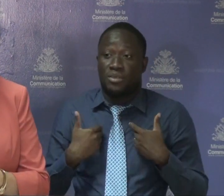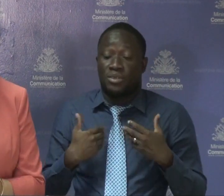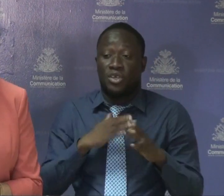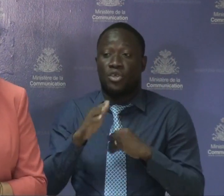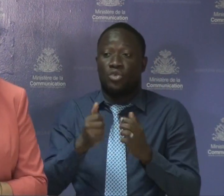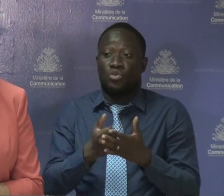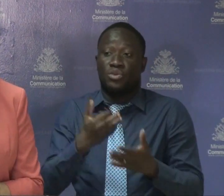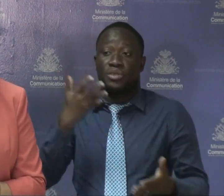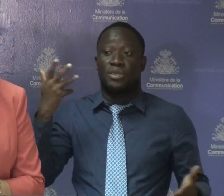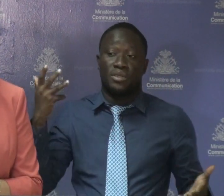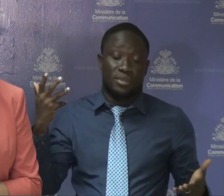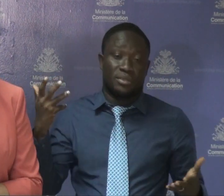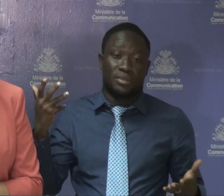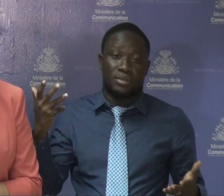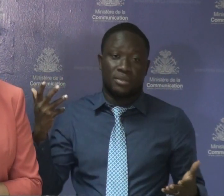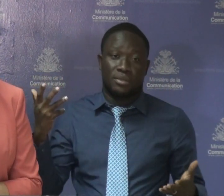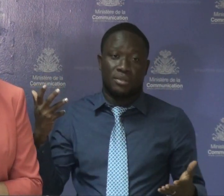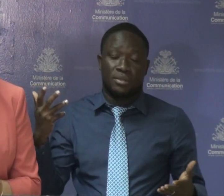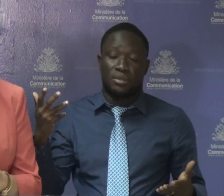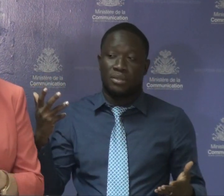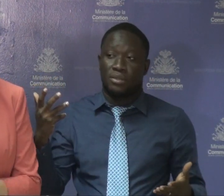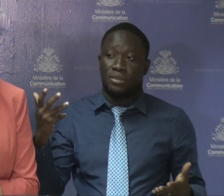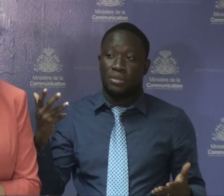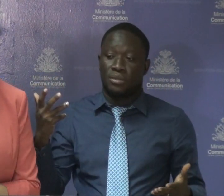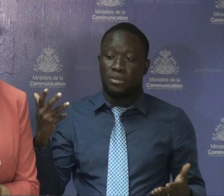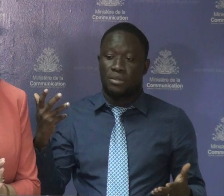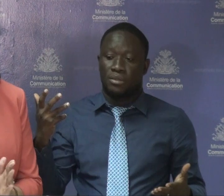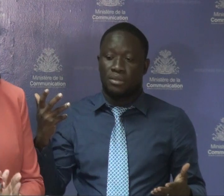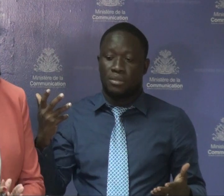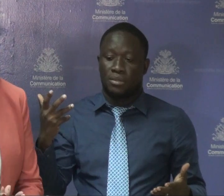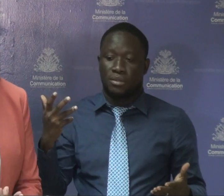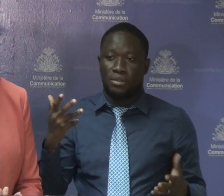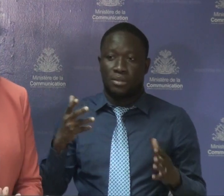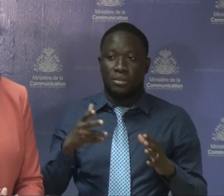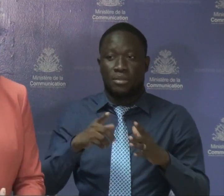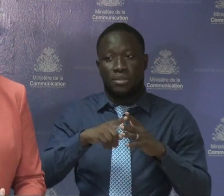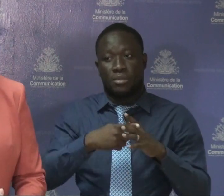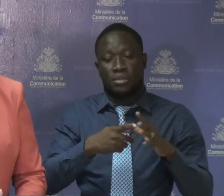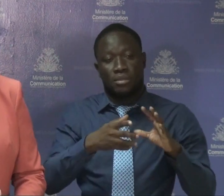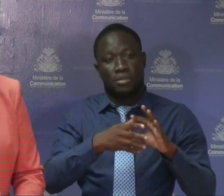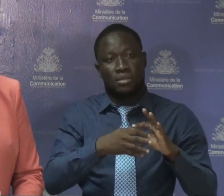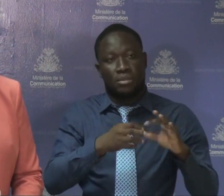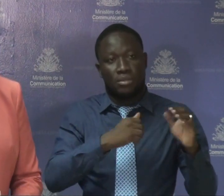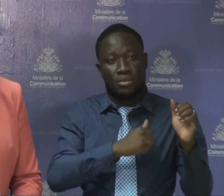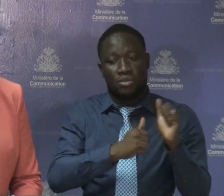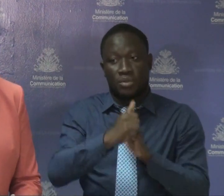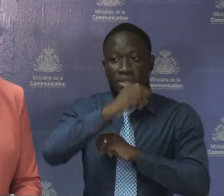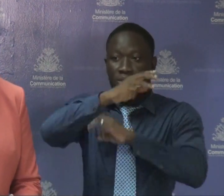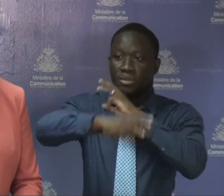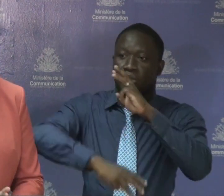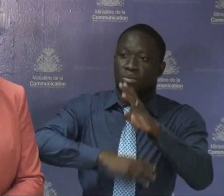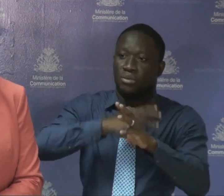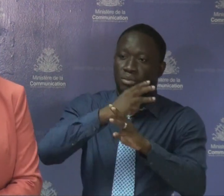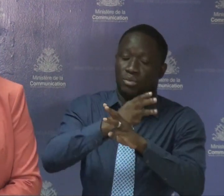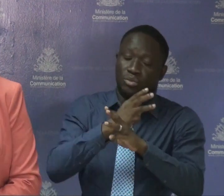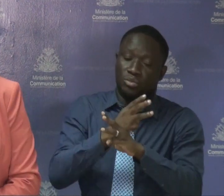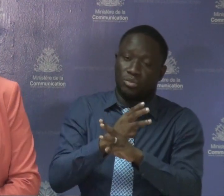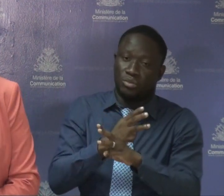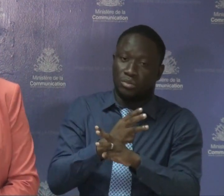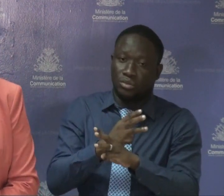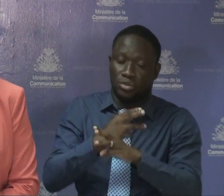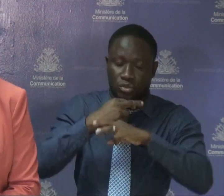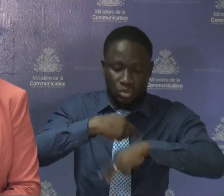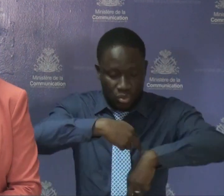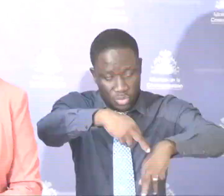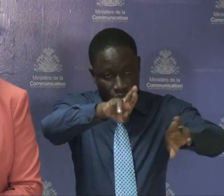toute richesse. Quoi, on est portant du littoral pour passer par le monde urbain,